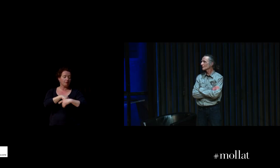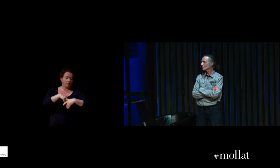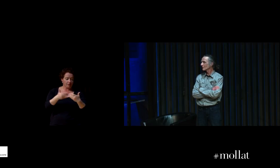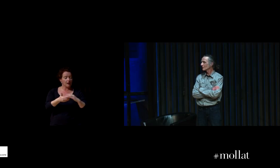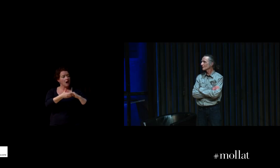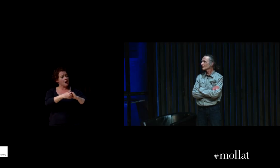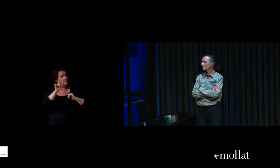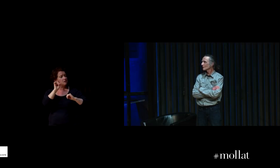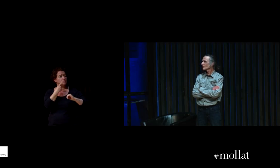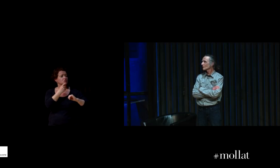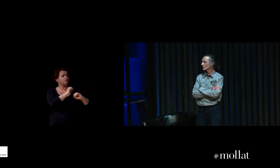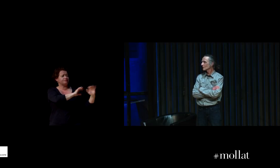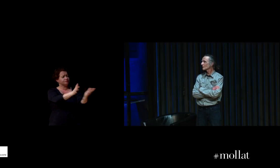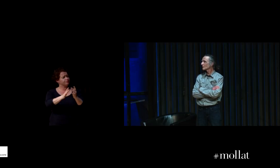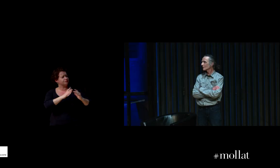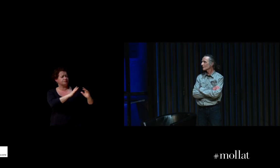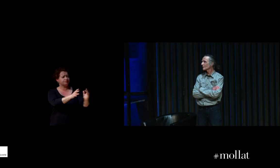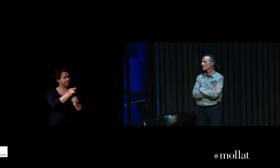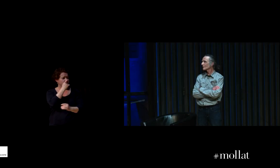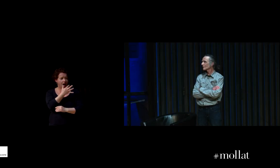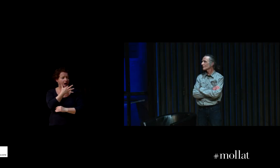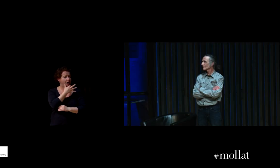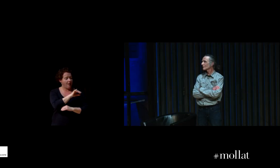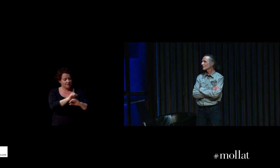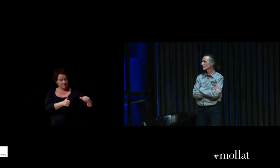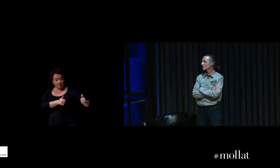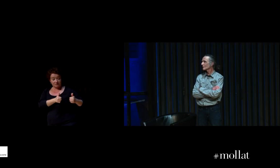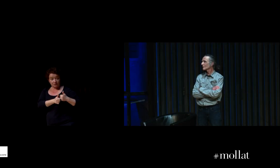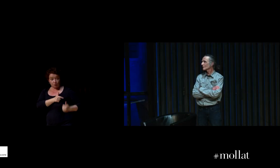amie sourde qui signait très bien et qui venait avec moi